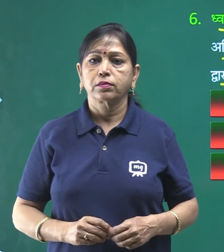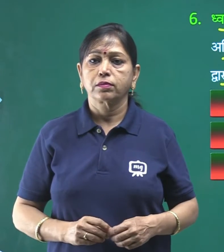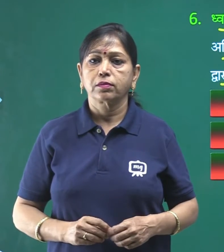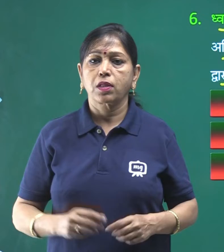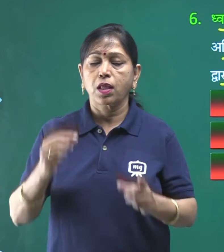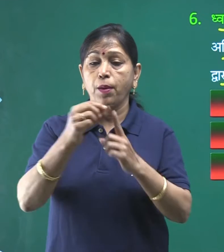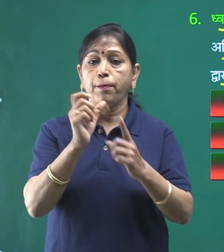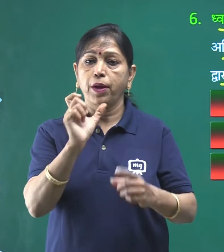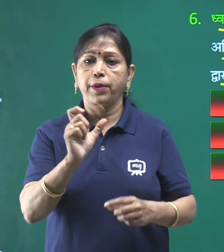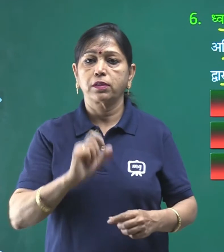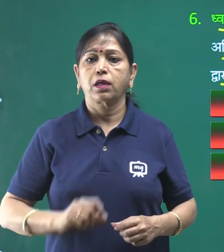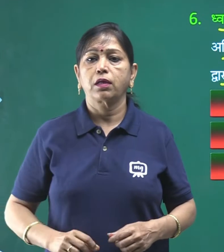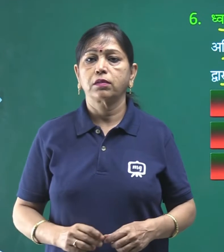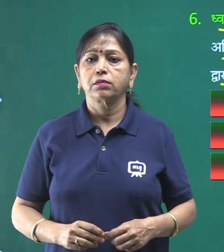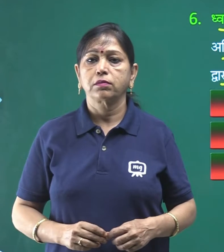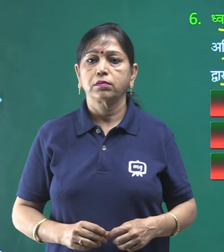प्रबलता,